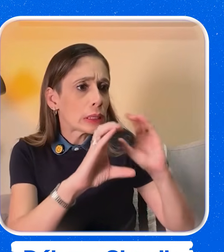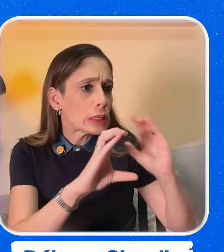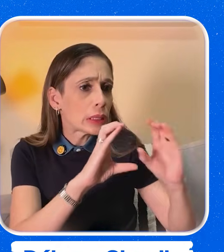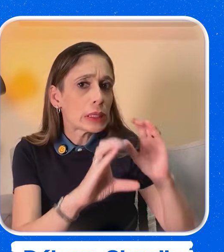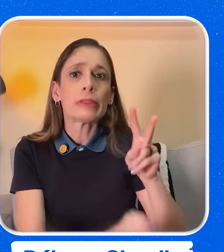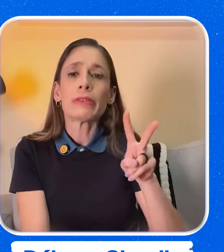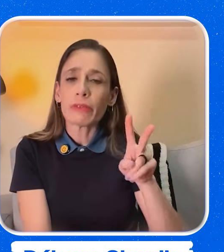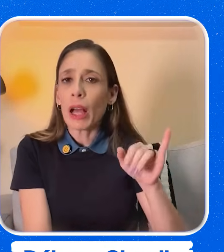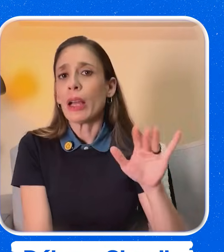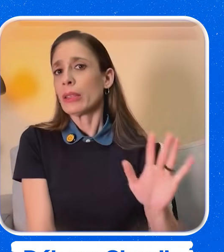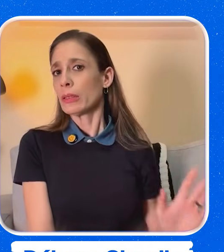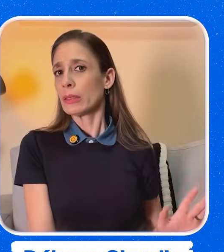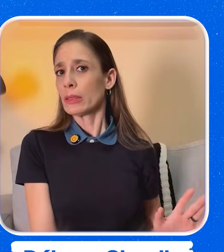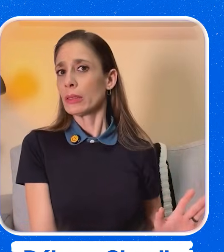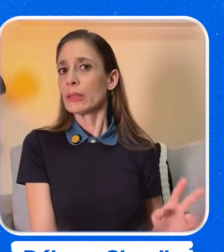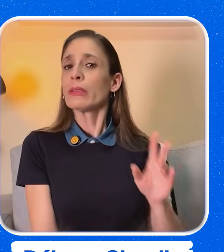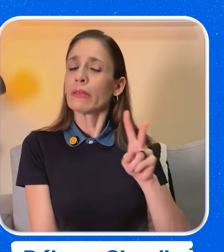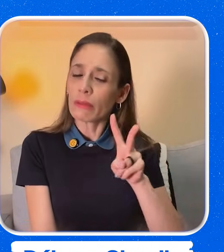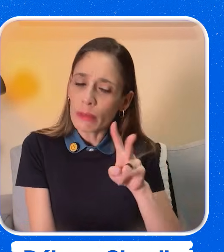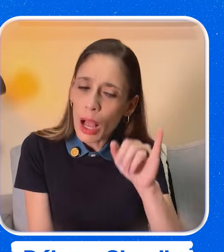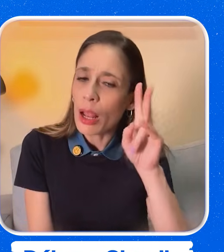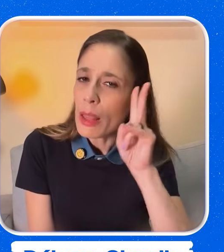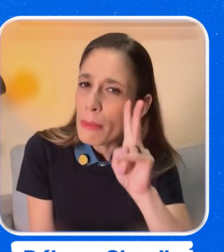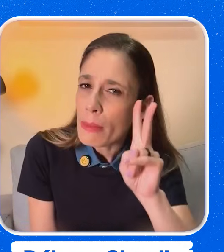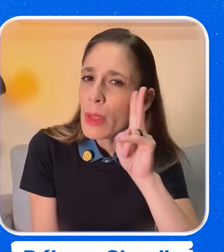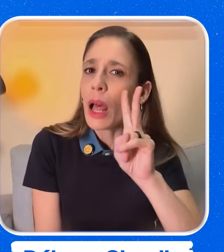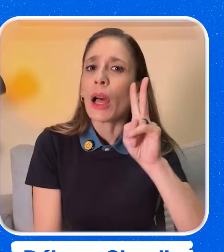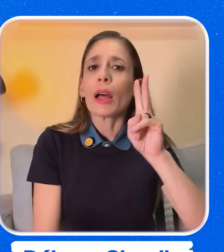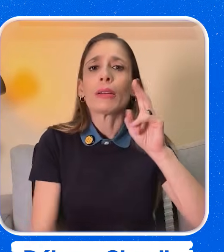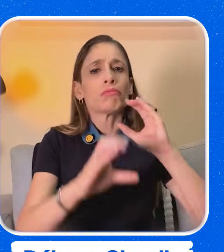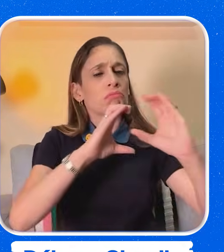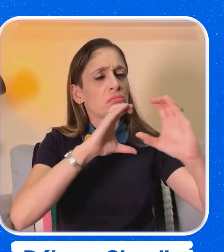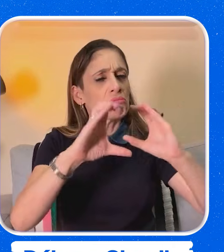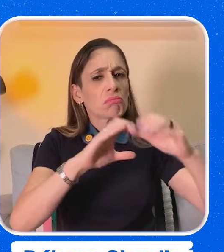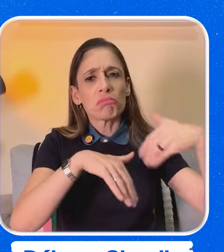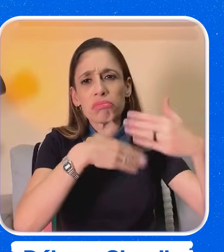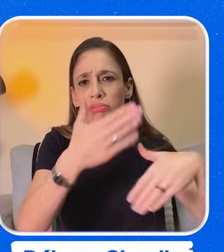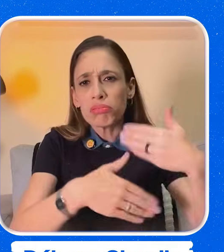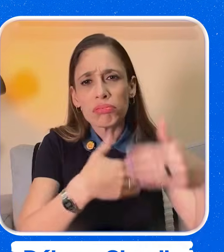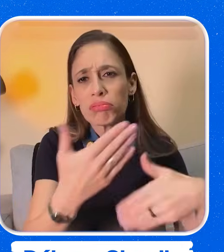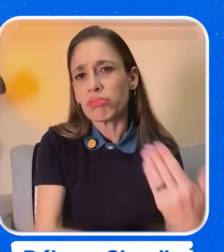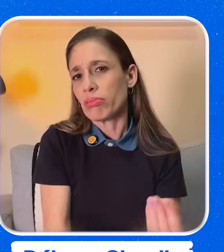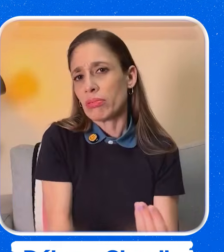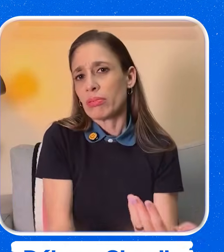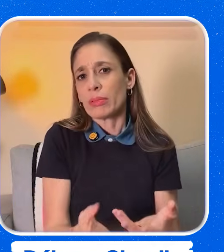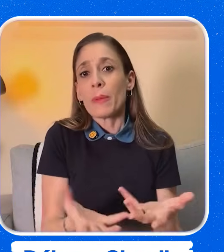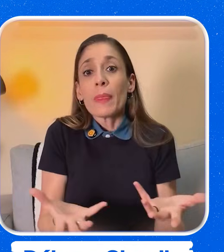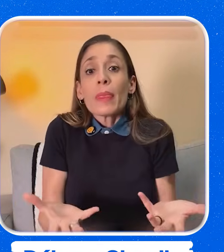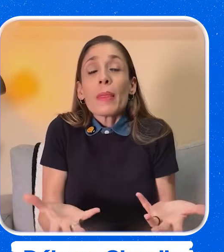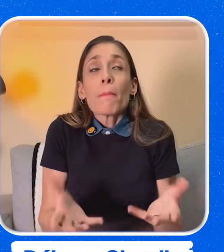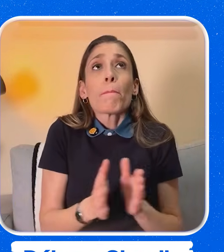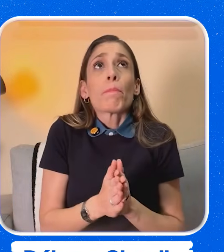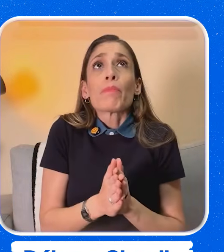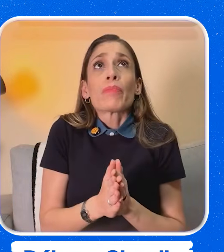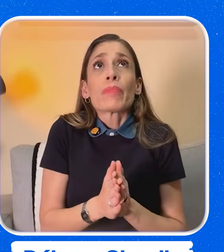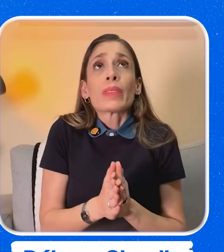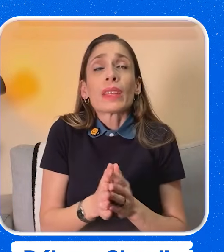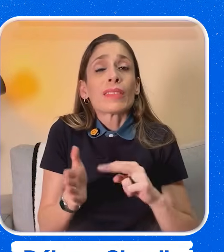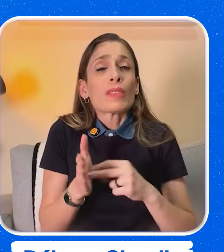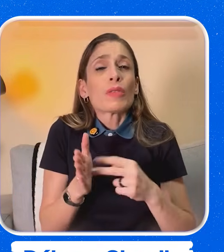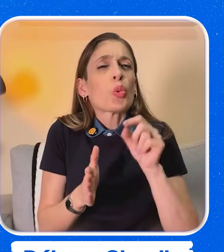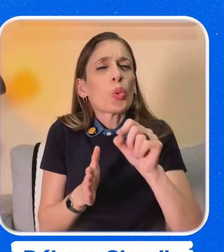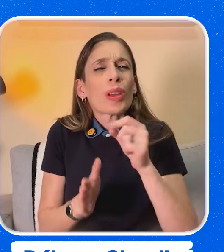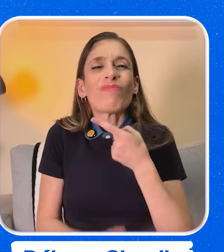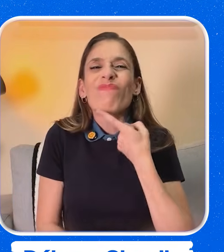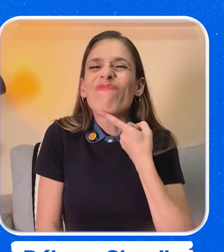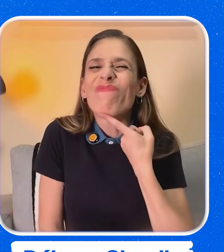vai te ensinar, e você vai lembrar, e a comunicação vai fluir, né? Então, tudo é uma questão de você ter o desejo de